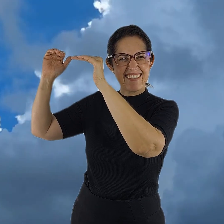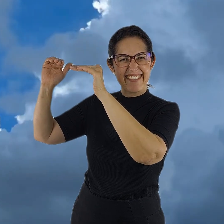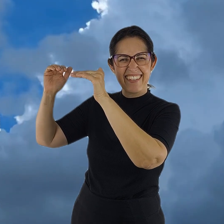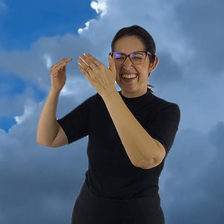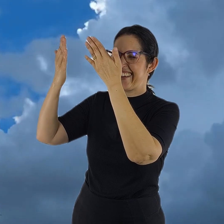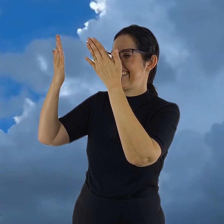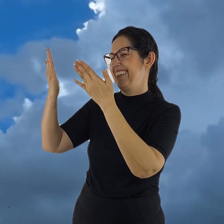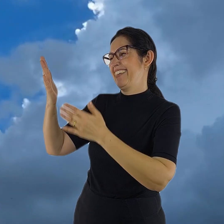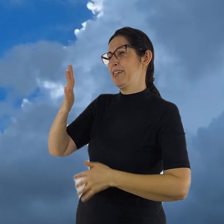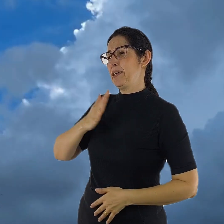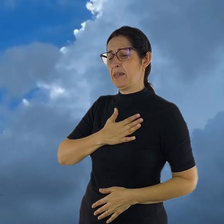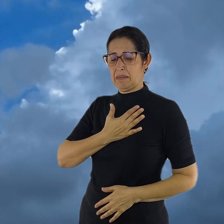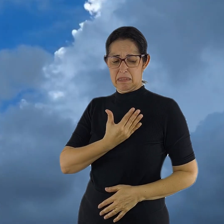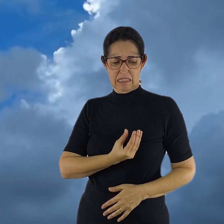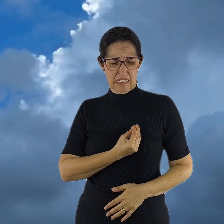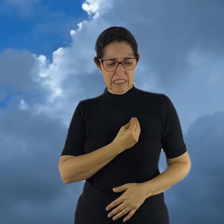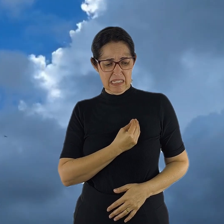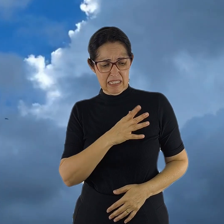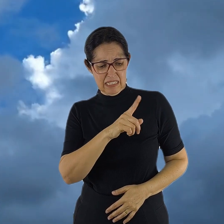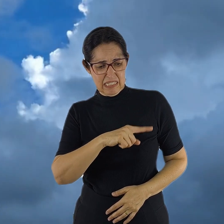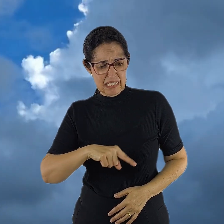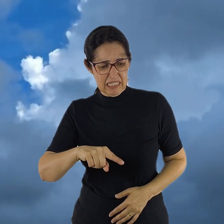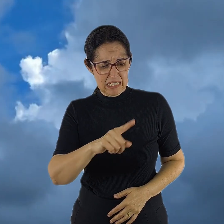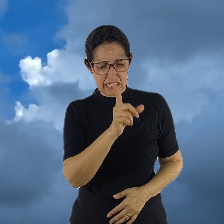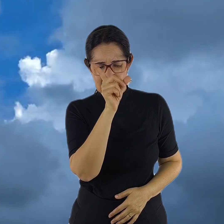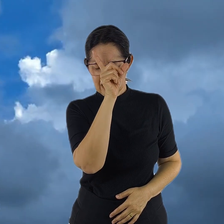É como olhar